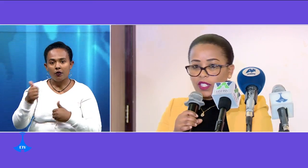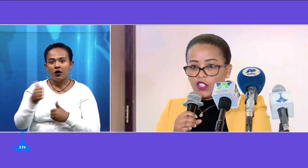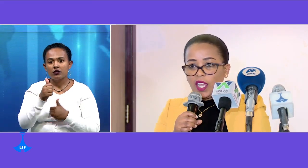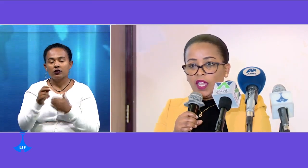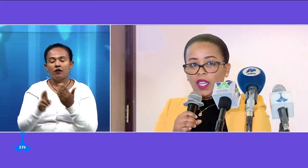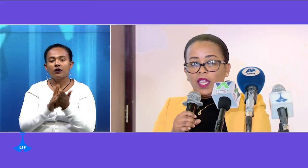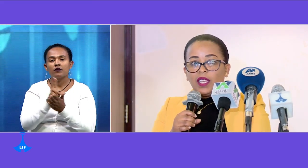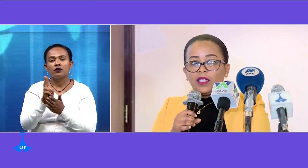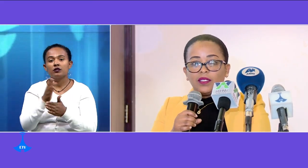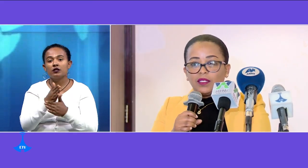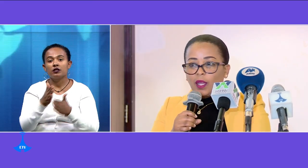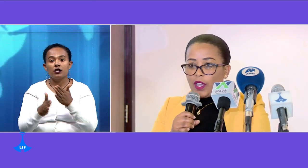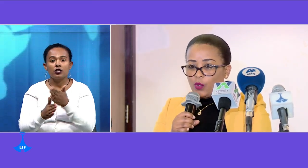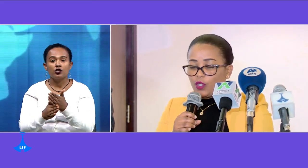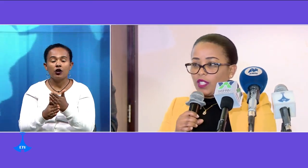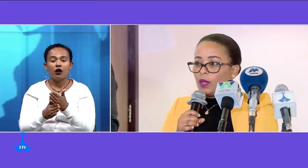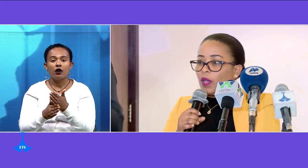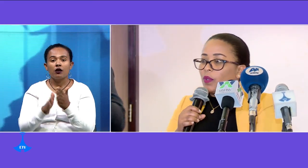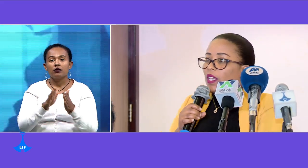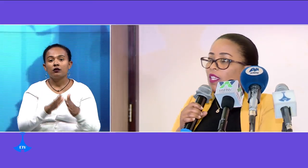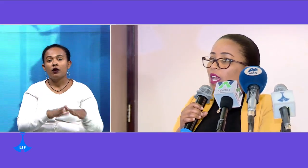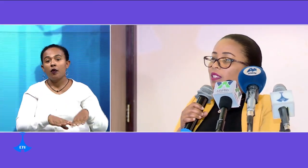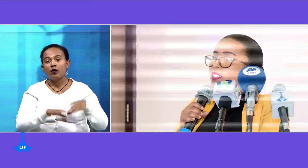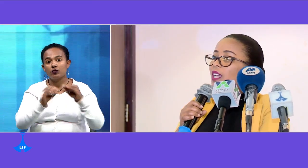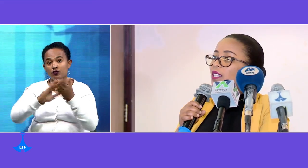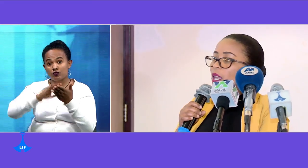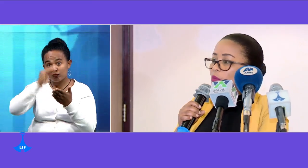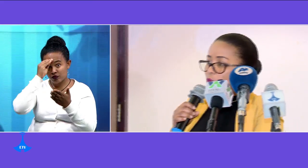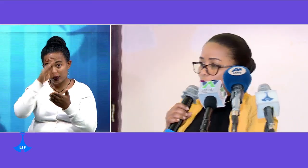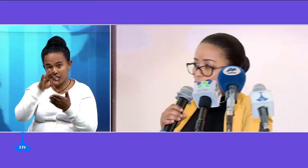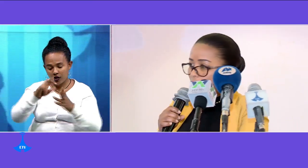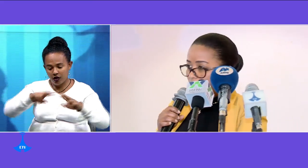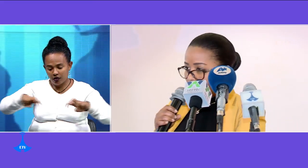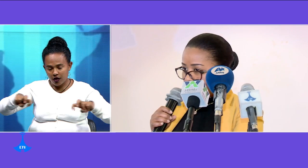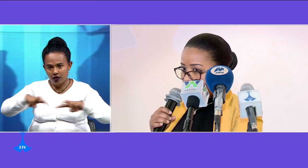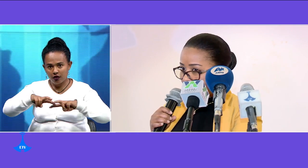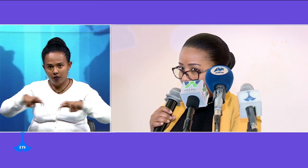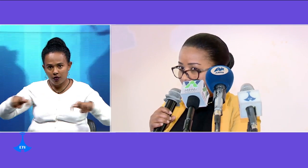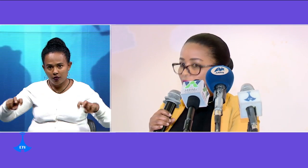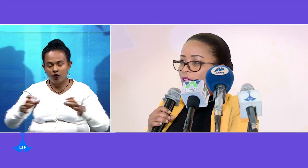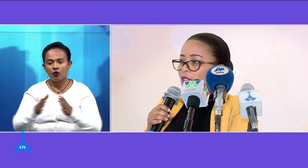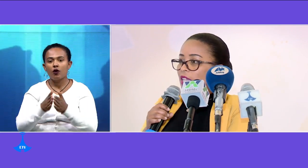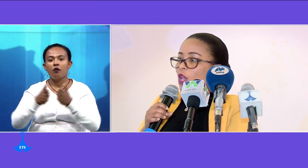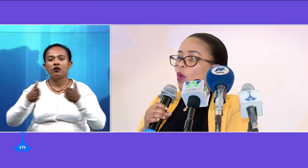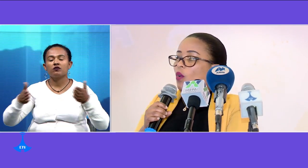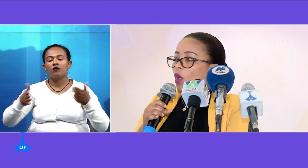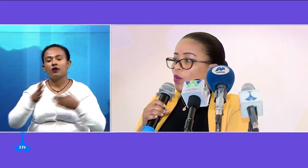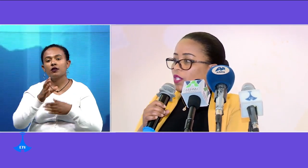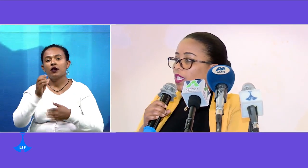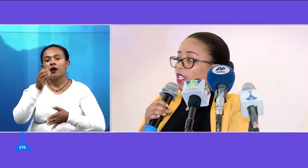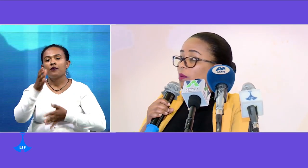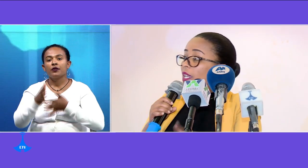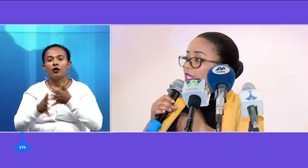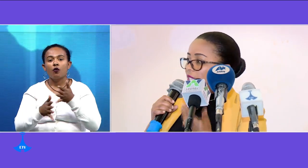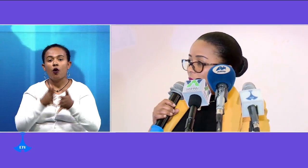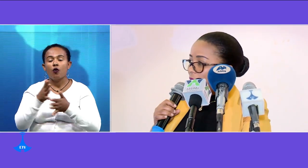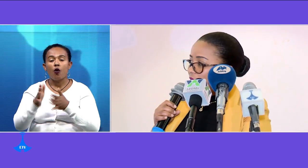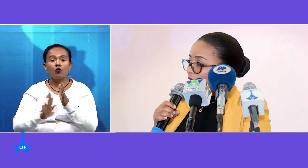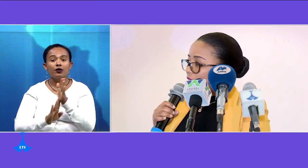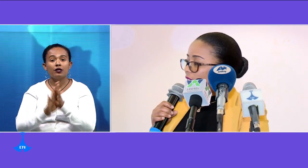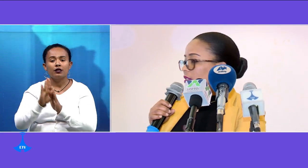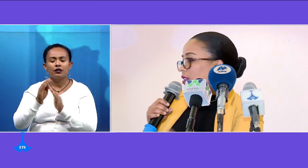ዩኒቨርሲቲ ደረጃ ተማሪዎች እየተማሩ ይገኛል ጥናትና ምርምሩን ለማስፋፋትና የቋንቋውን እድገት